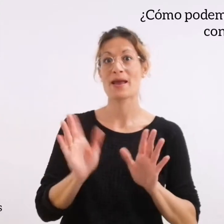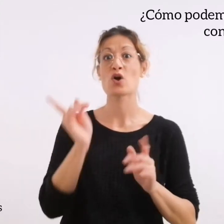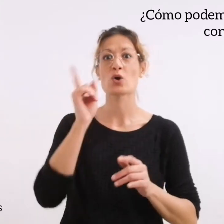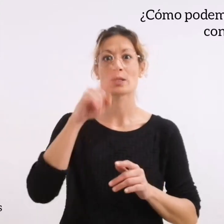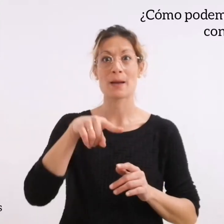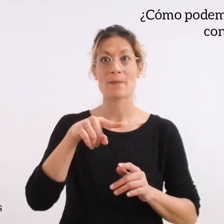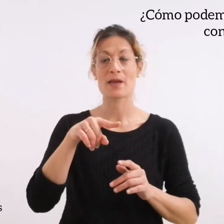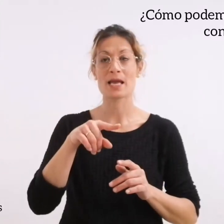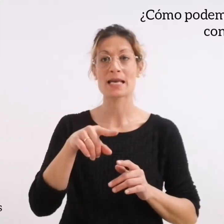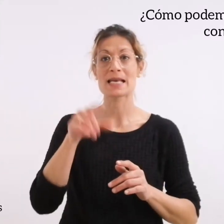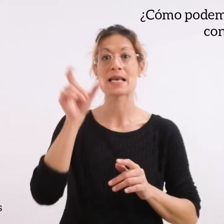espirituales.